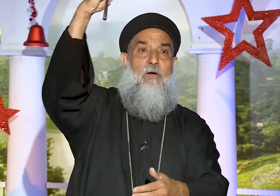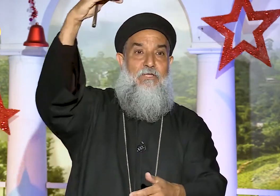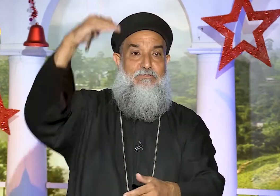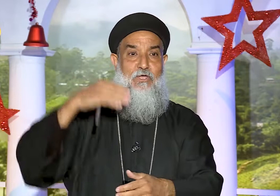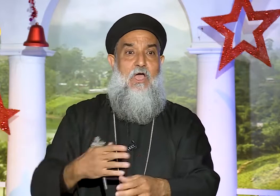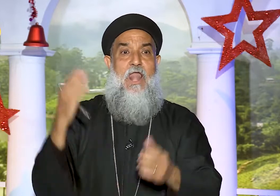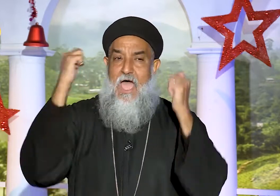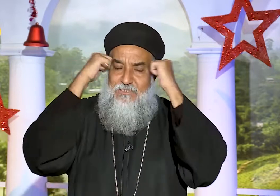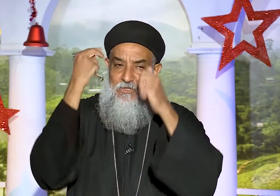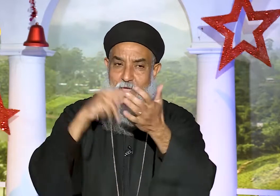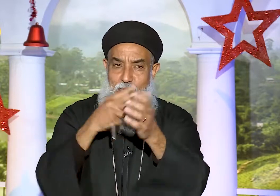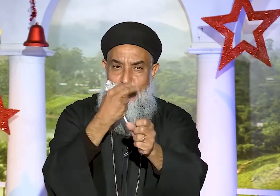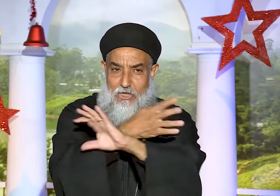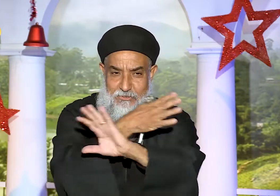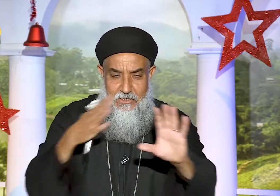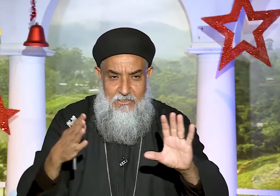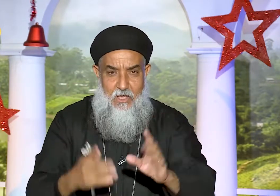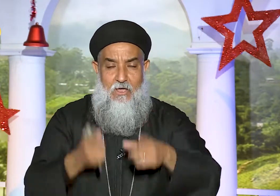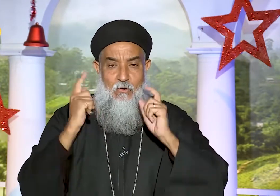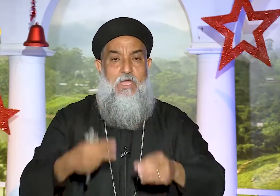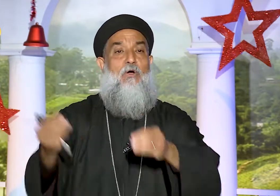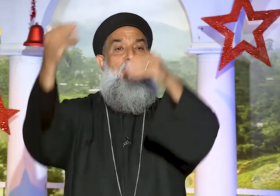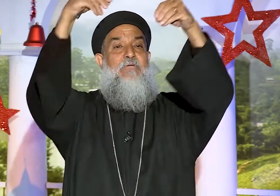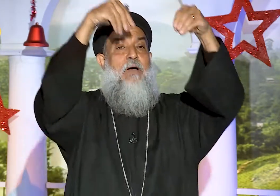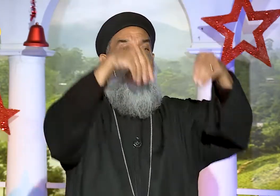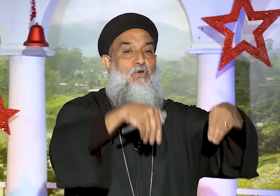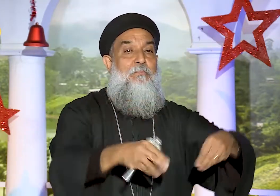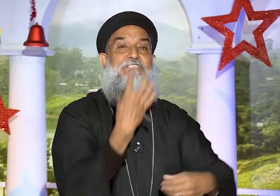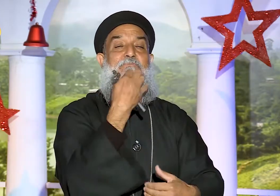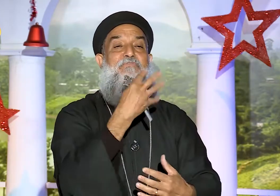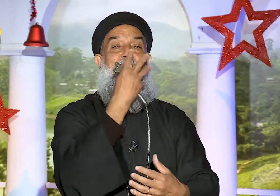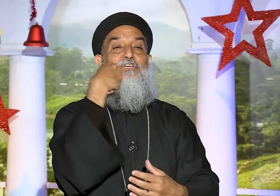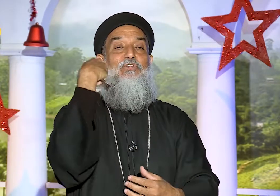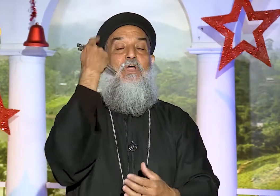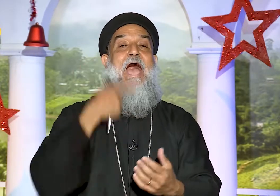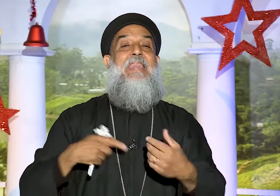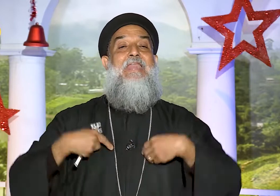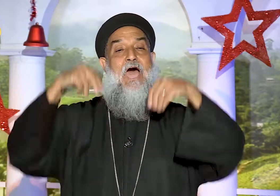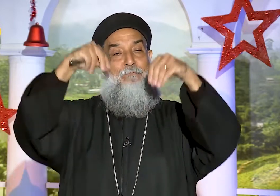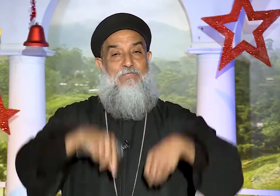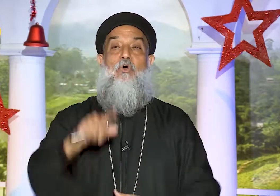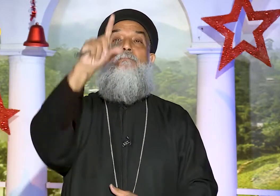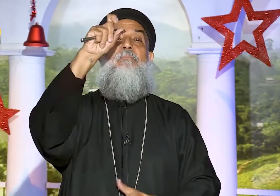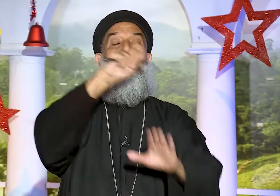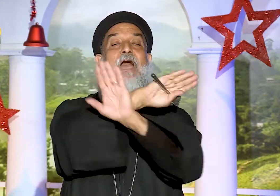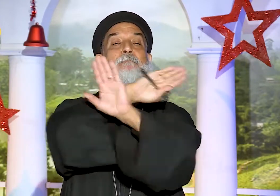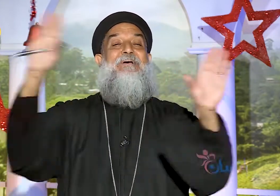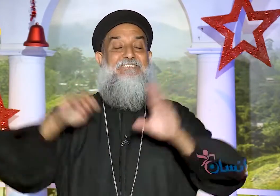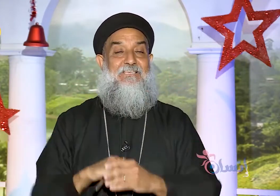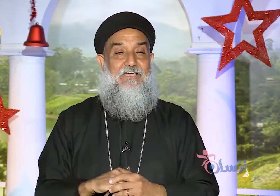قربت، لازم ما تعملوش خطية وياخدهم يعمدهم. بس ما فيش الروح، قال انا عمدكم بمية بس،